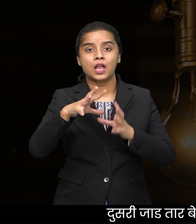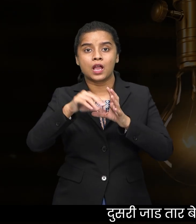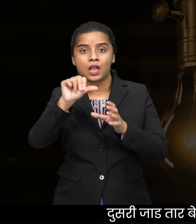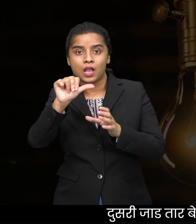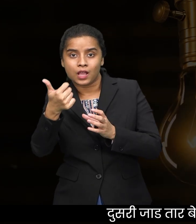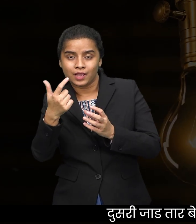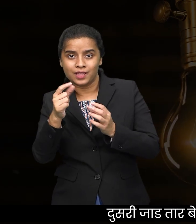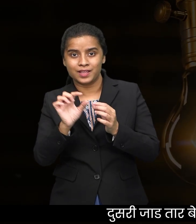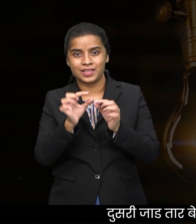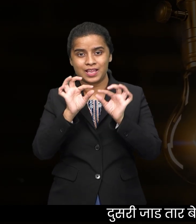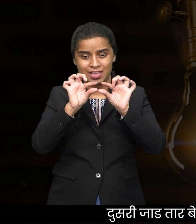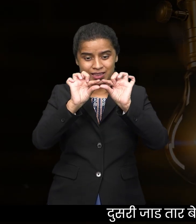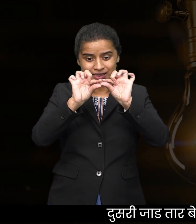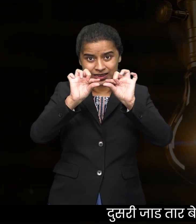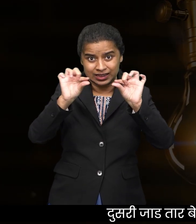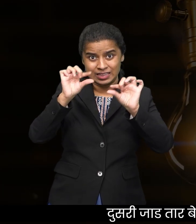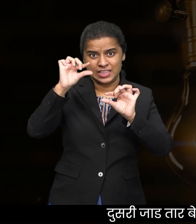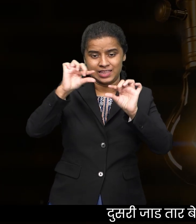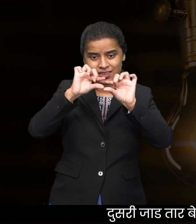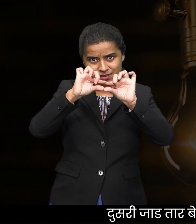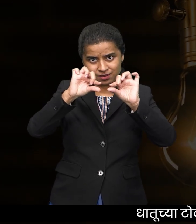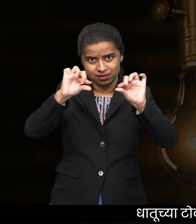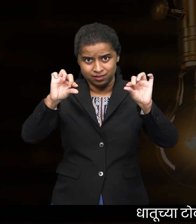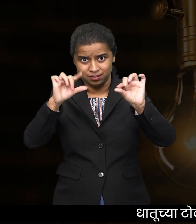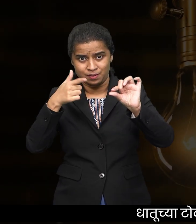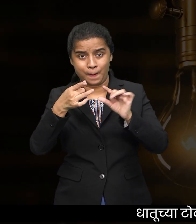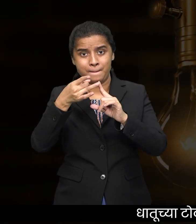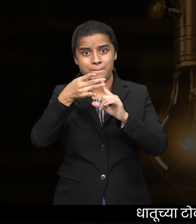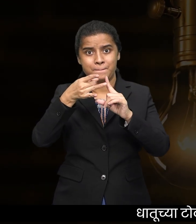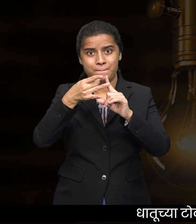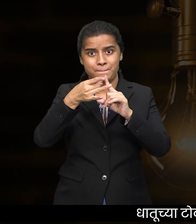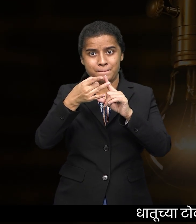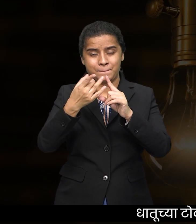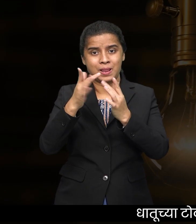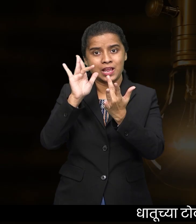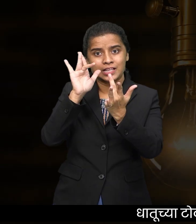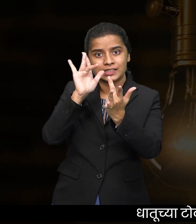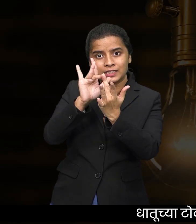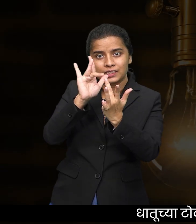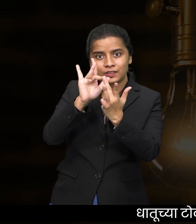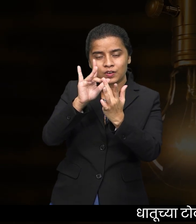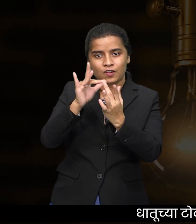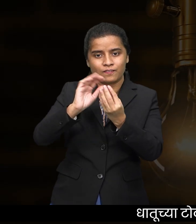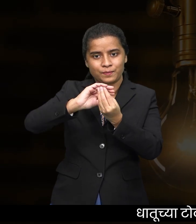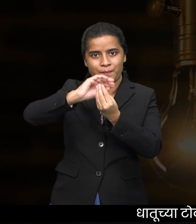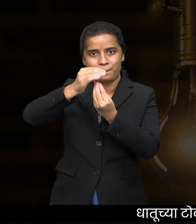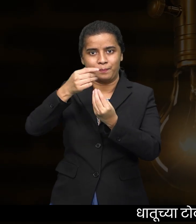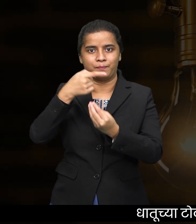दुसरी जाड तार बेसच्या मध्यभागी असलेल्या धातूच्या टोकाशी जोडलेली असते.